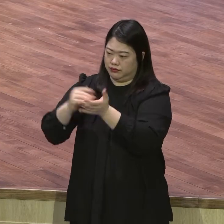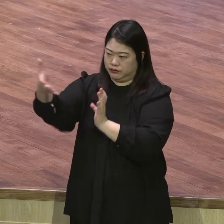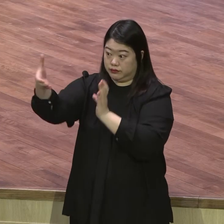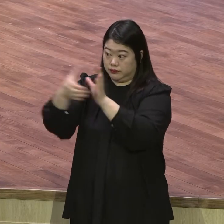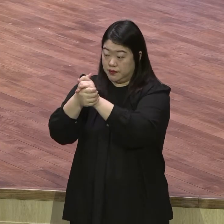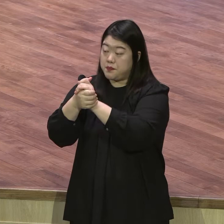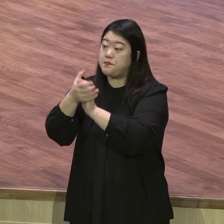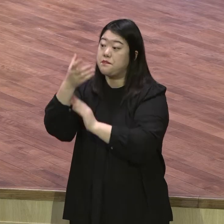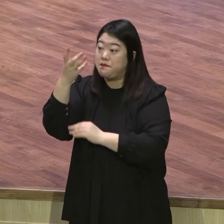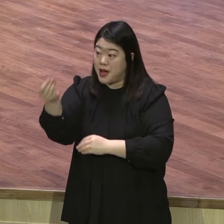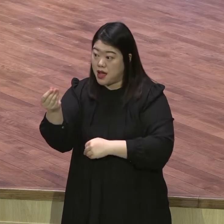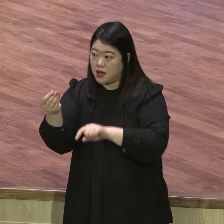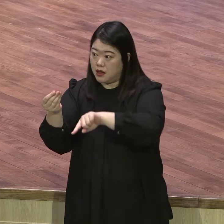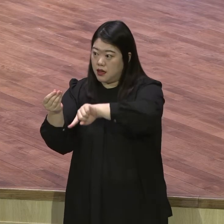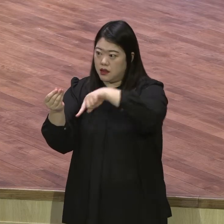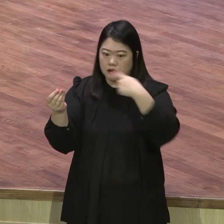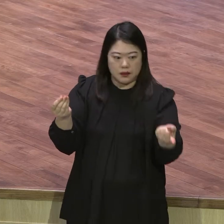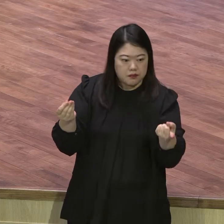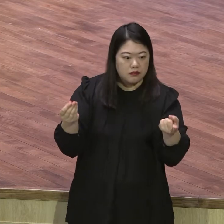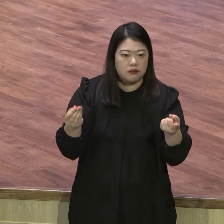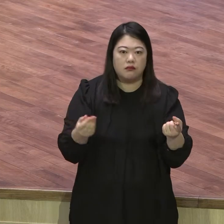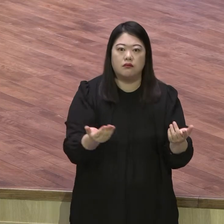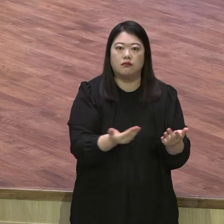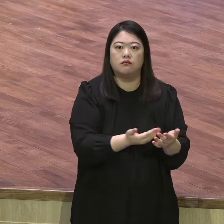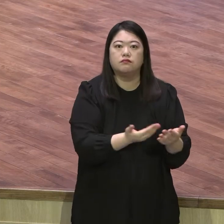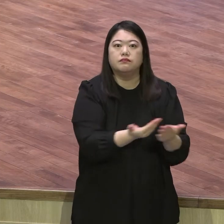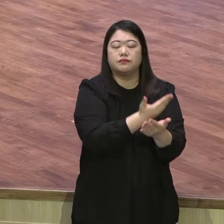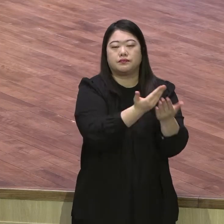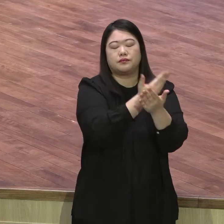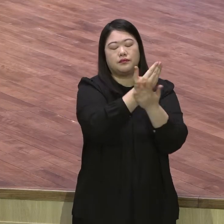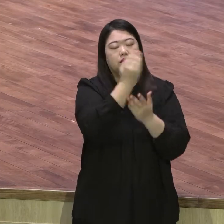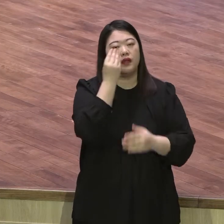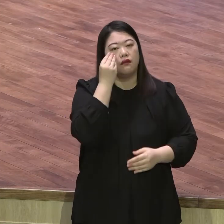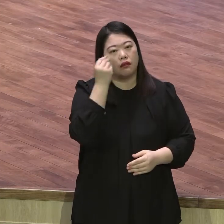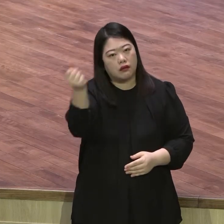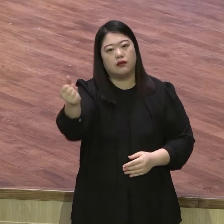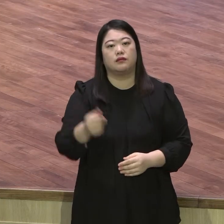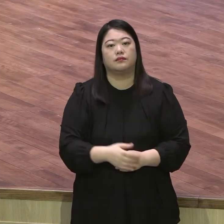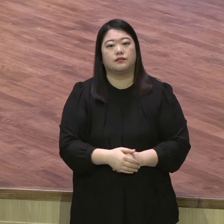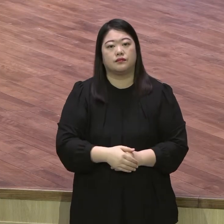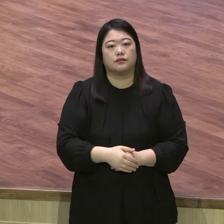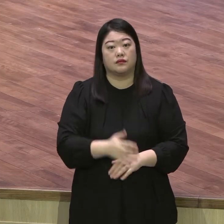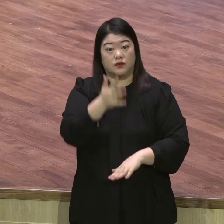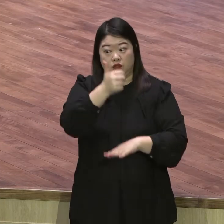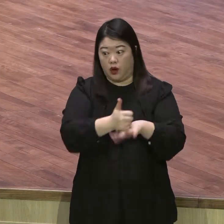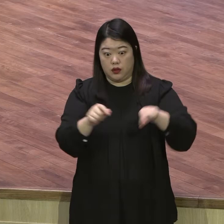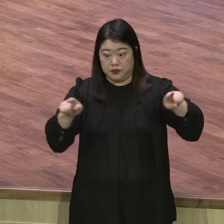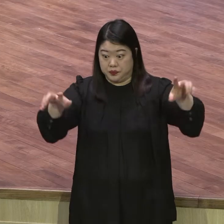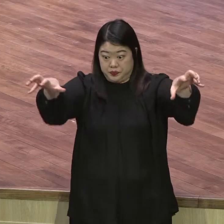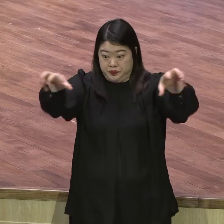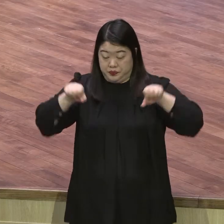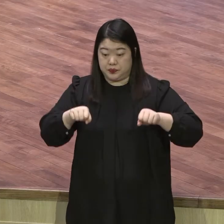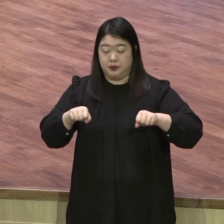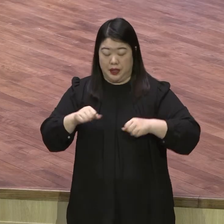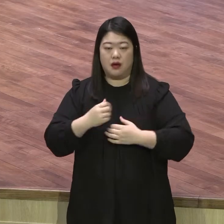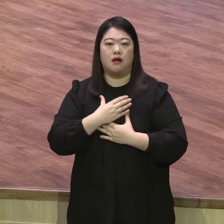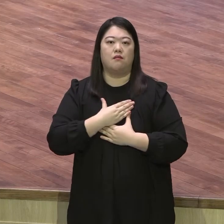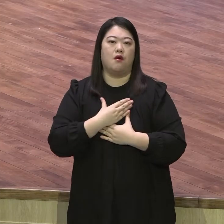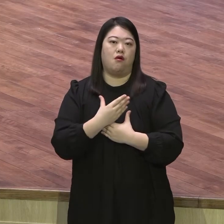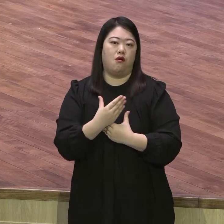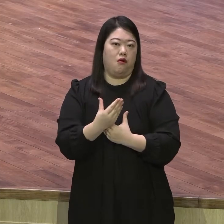핵심도 이렇게 돼야 진정한 이 평안의 회복이 되고 이런 사명을 감당하는